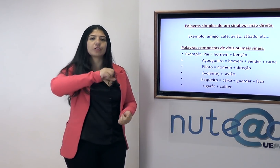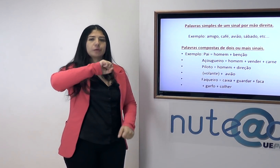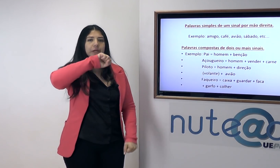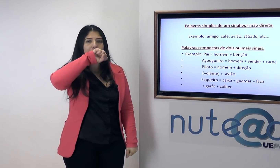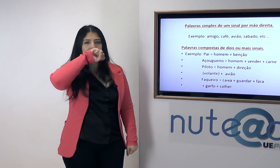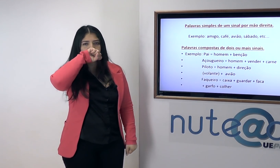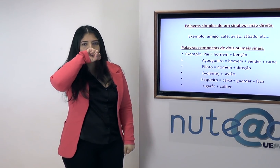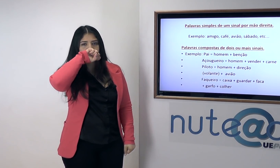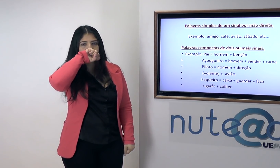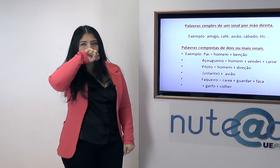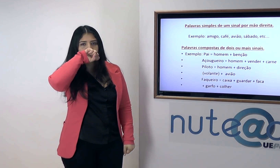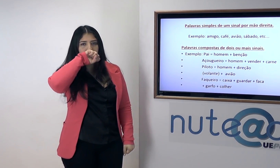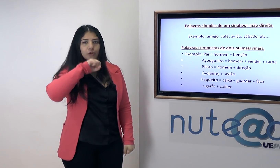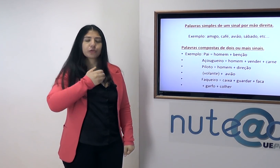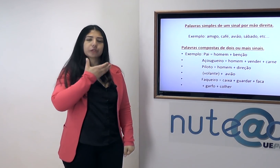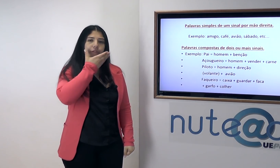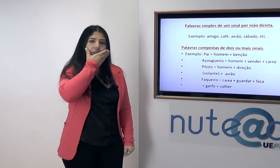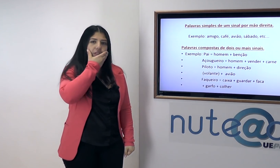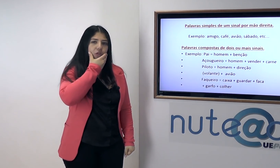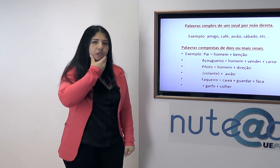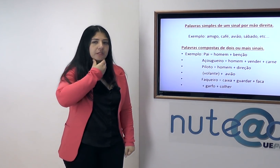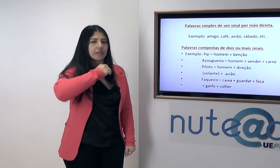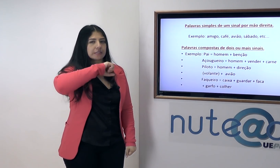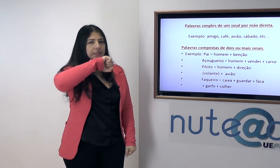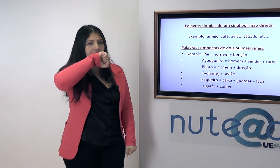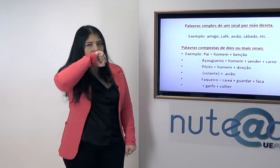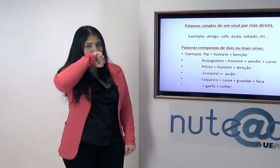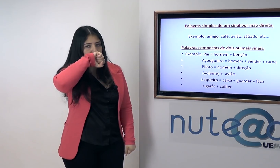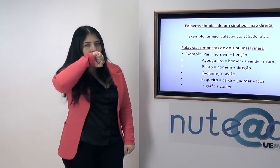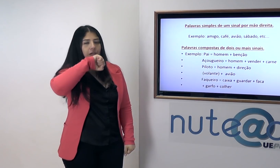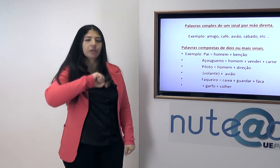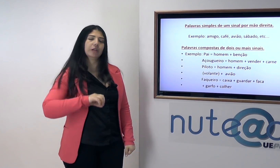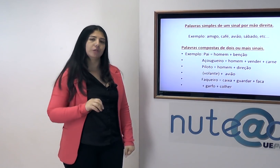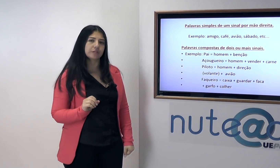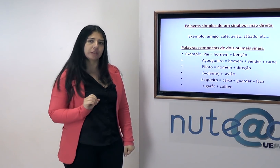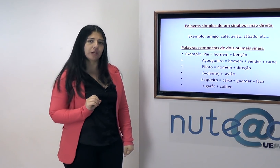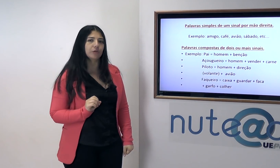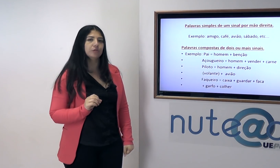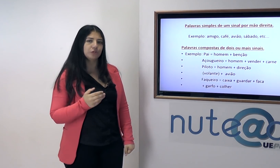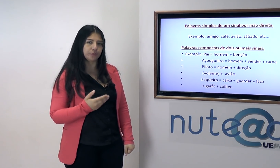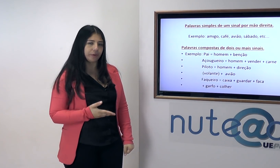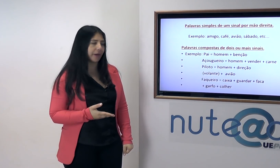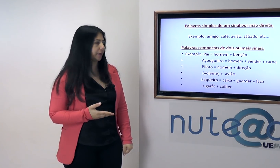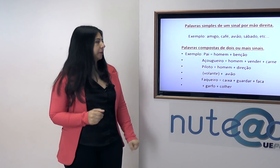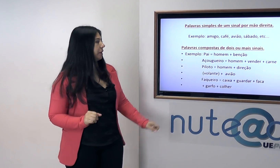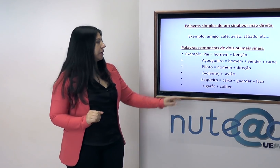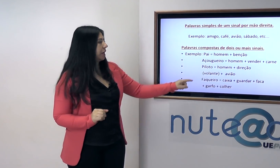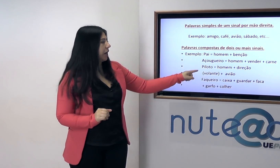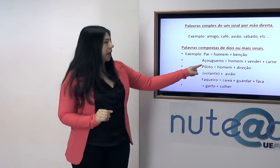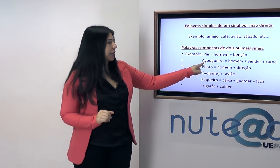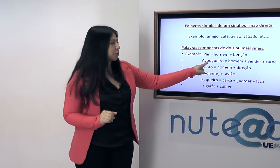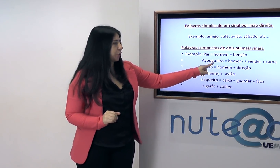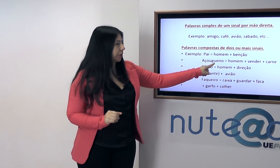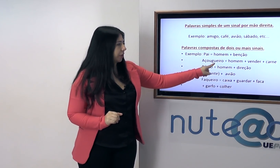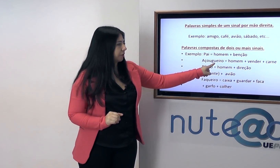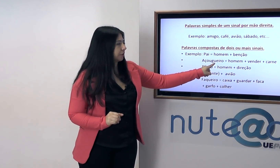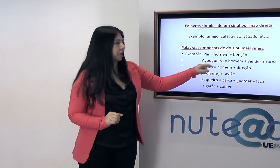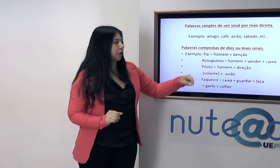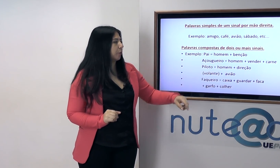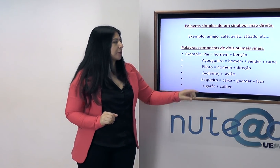de bênção. Eu juntando esses 2 sinais aqui, eu tenho o sinal de pai. Açougueiro, eu